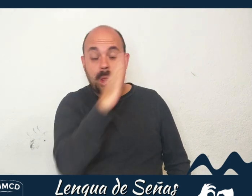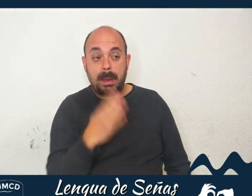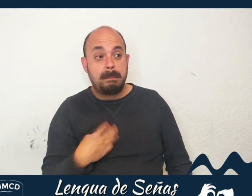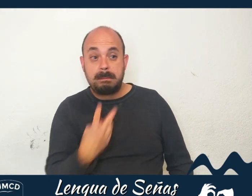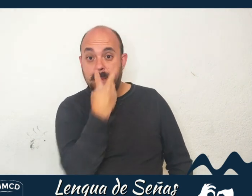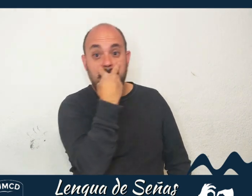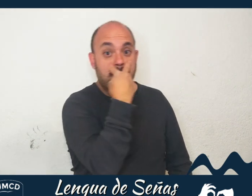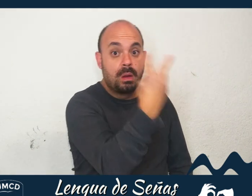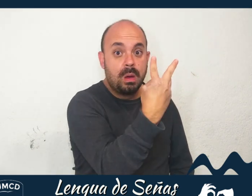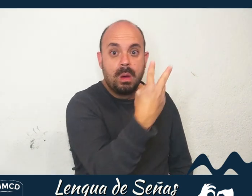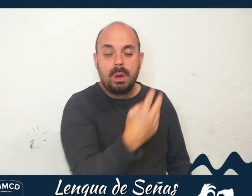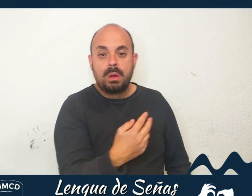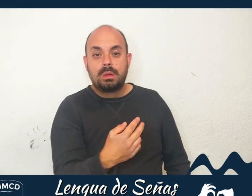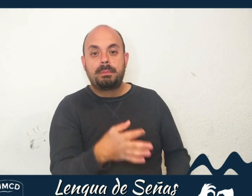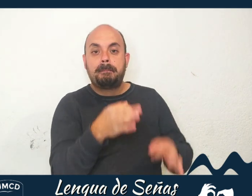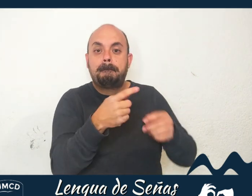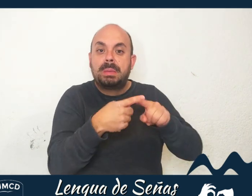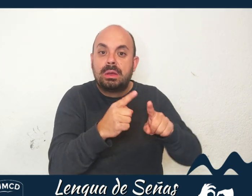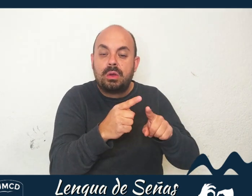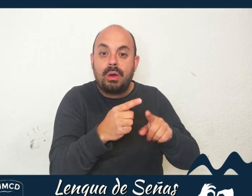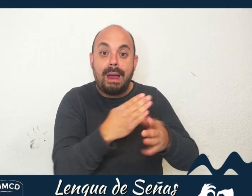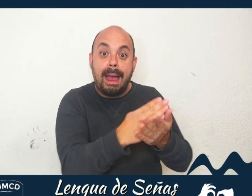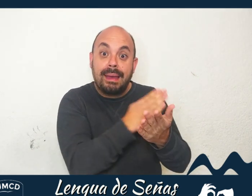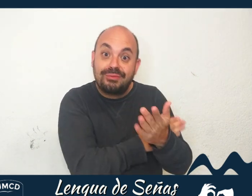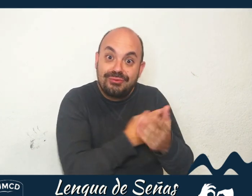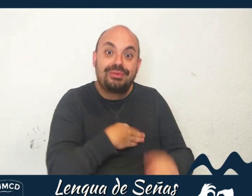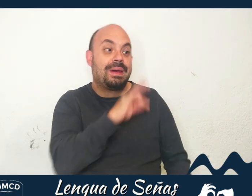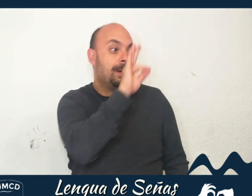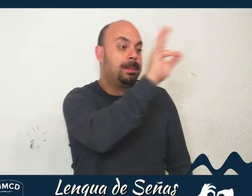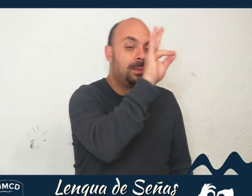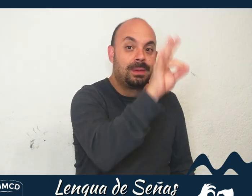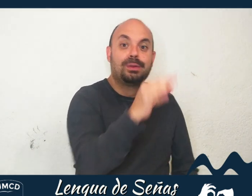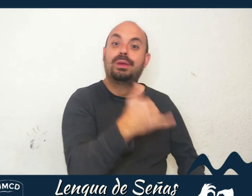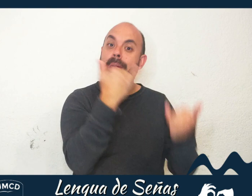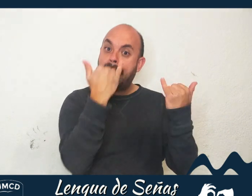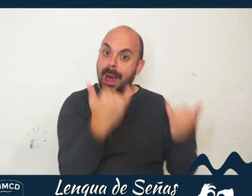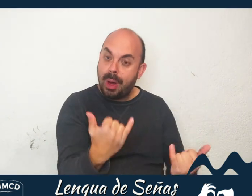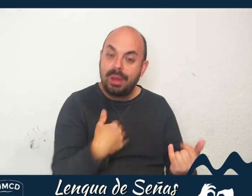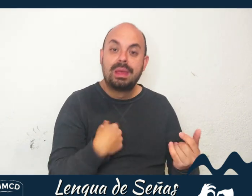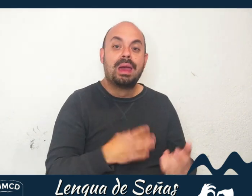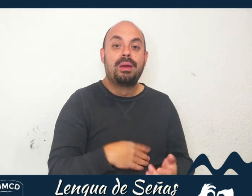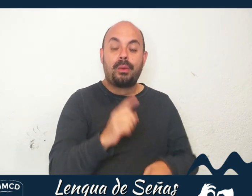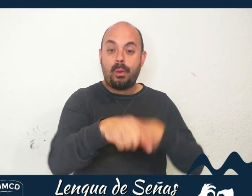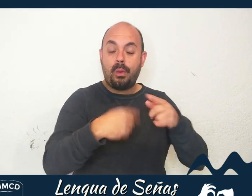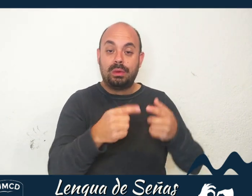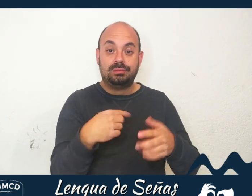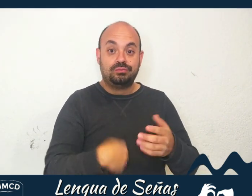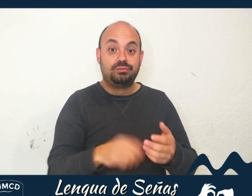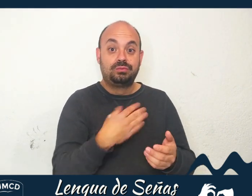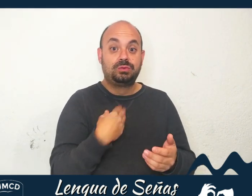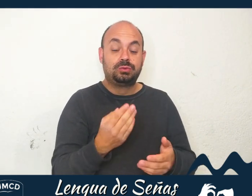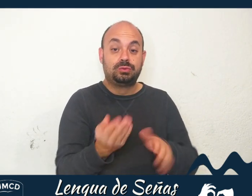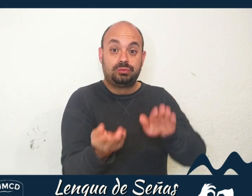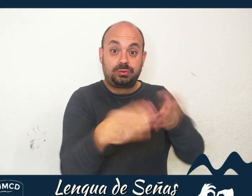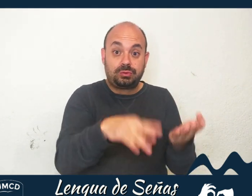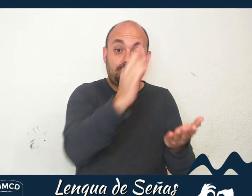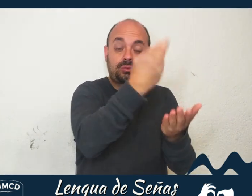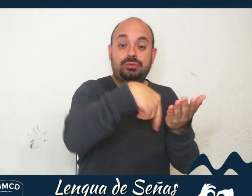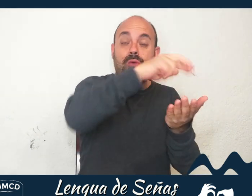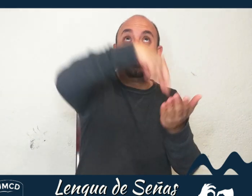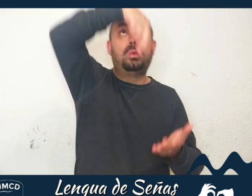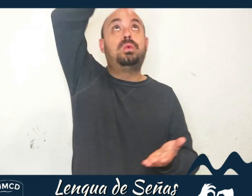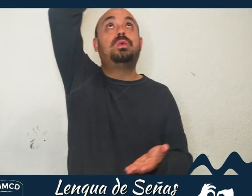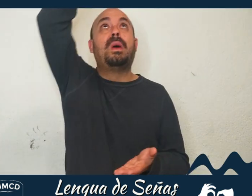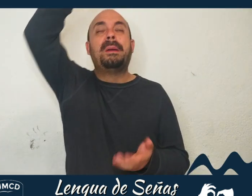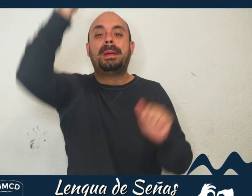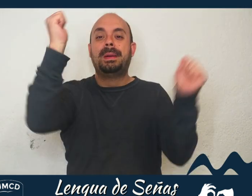nunca más volveremos a ver. Por esa puerta que solamente Dios abre, es la puerta que nosotros tenemos que aprovechar.